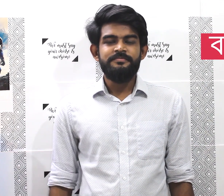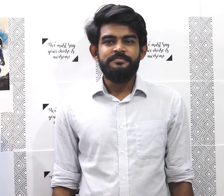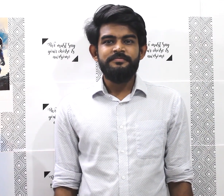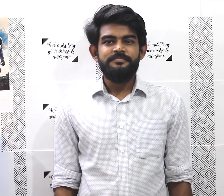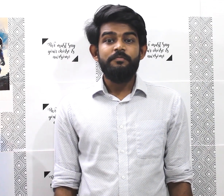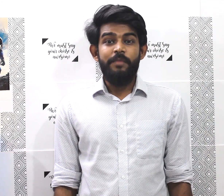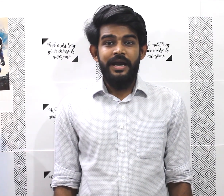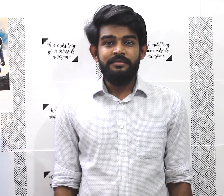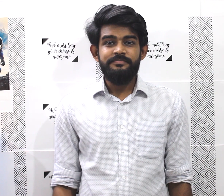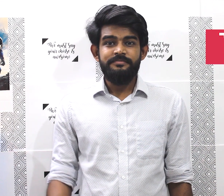মা।